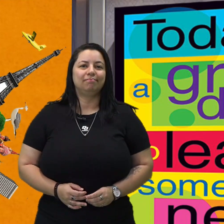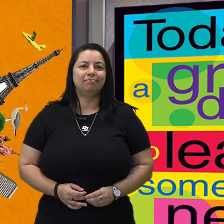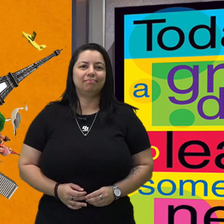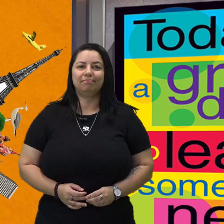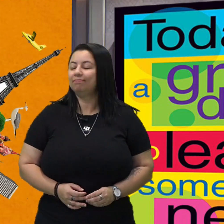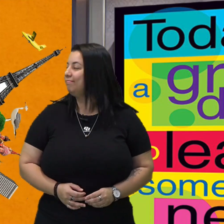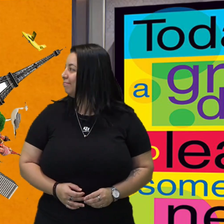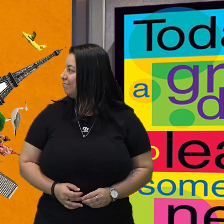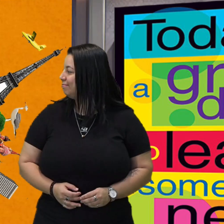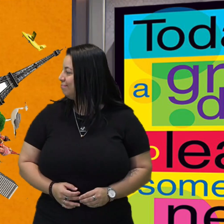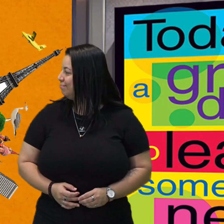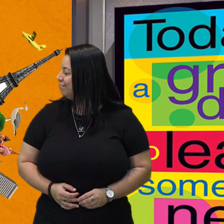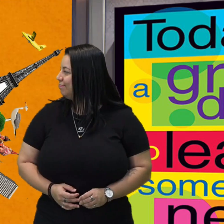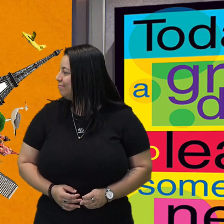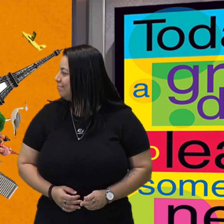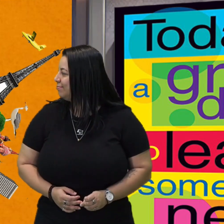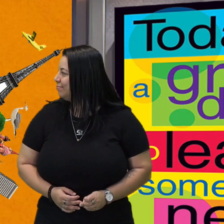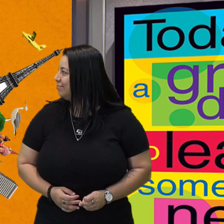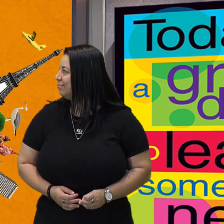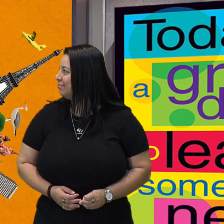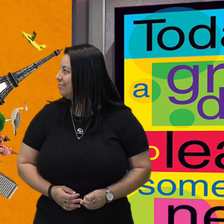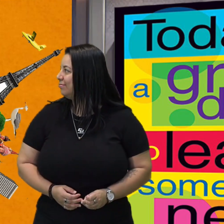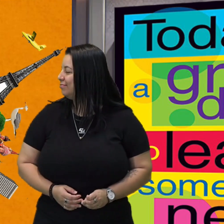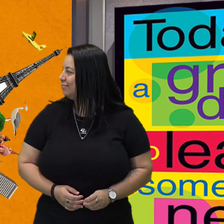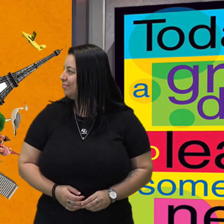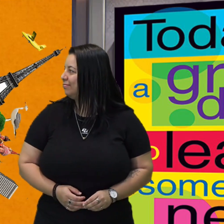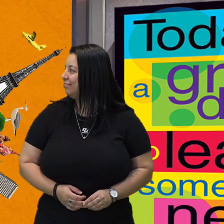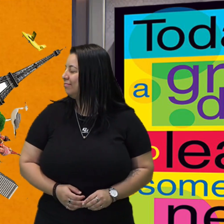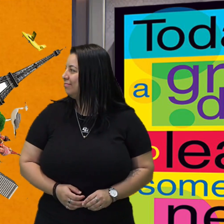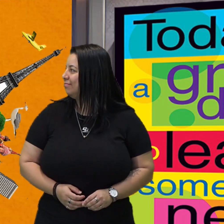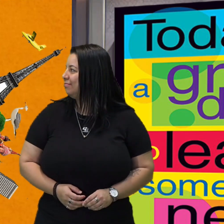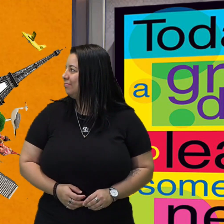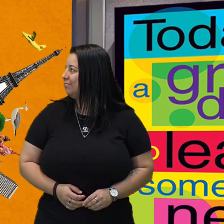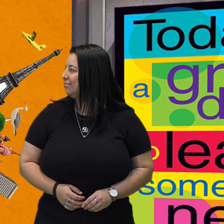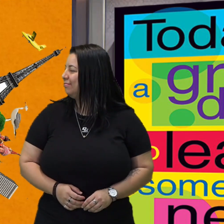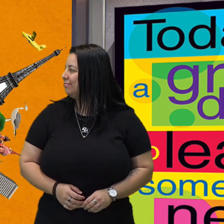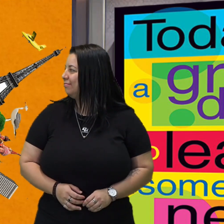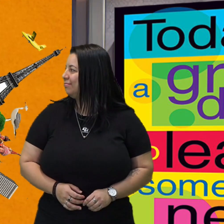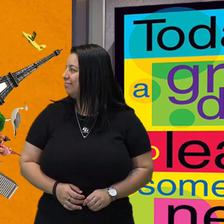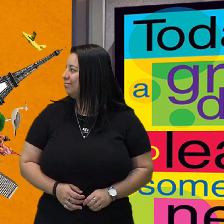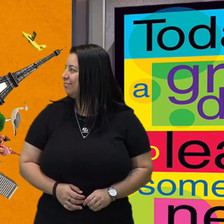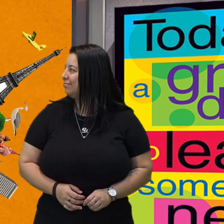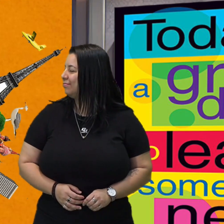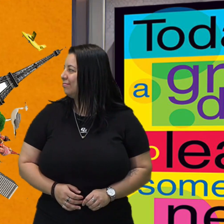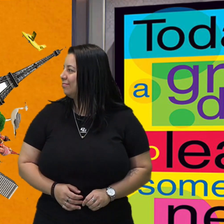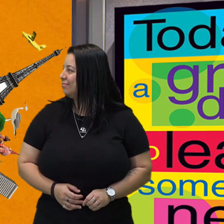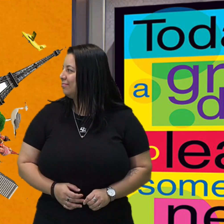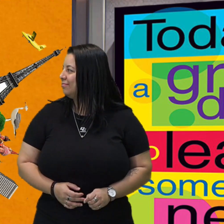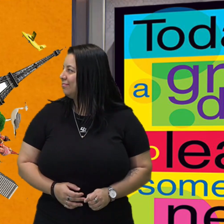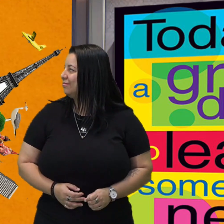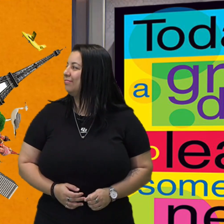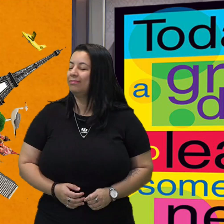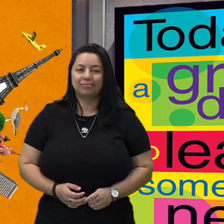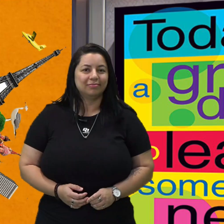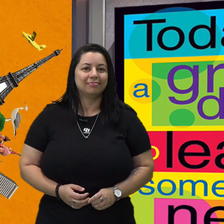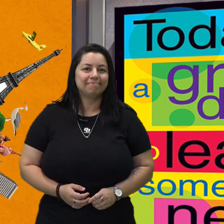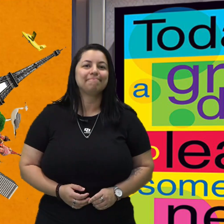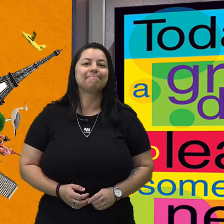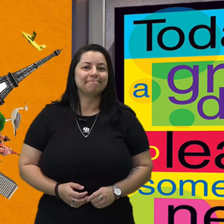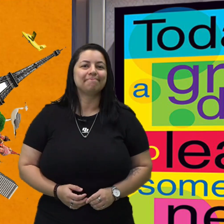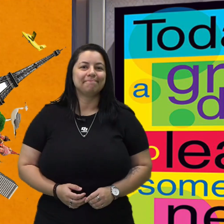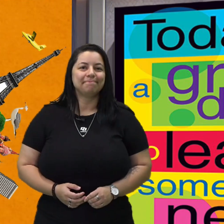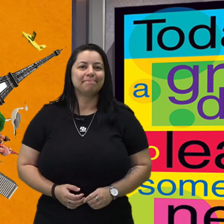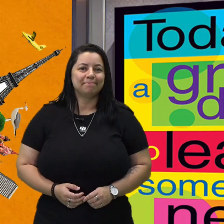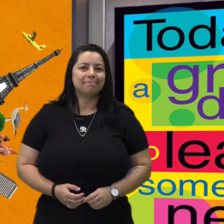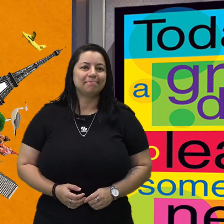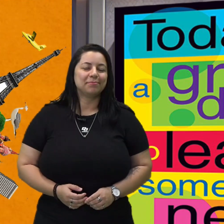São, acho que, uns 3 assuntos de gramática e um de... a gente vai falar também de vocabulário, né?